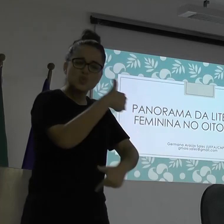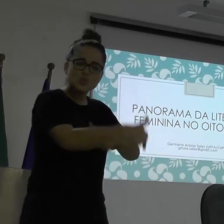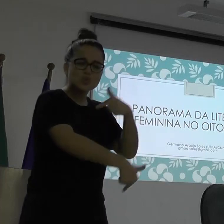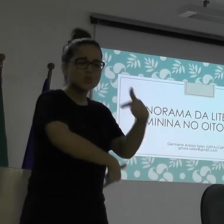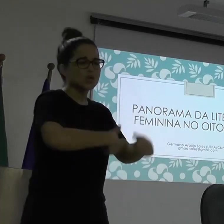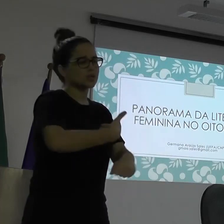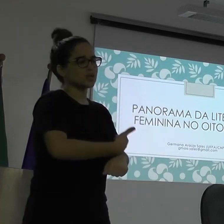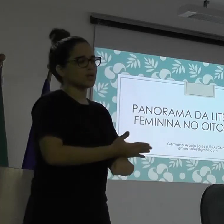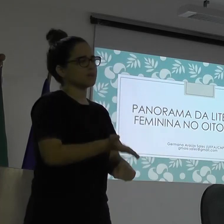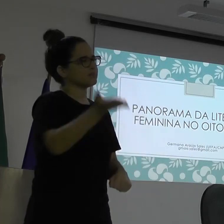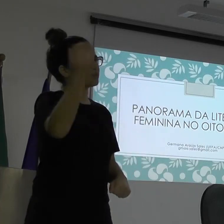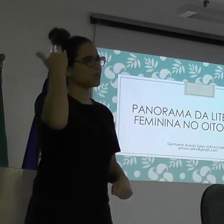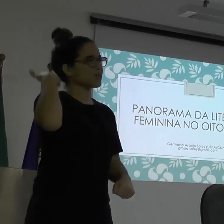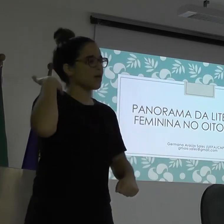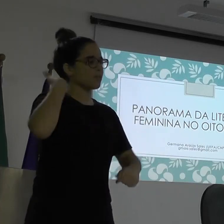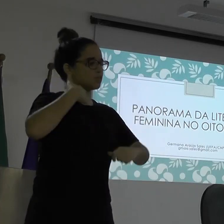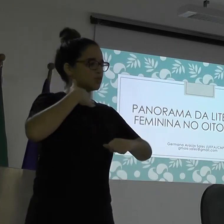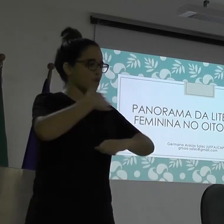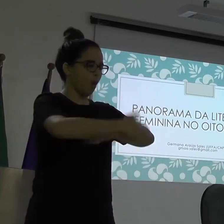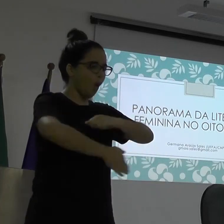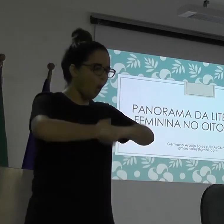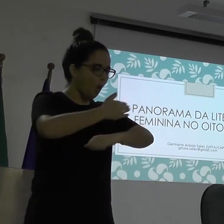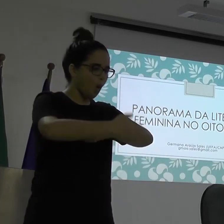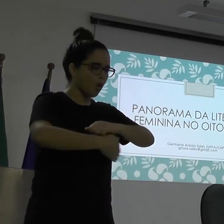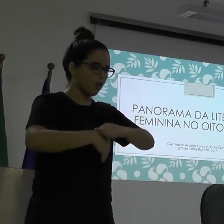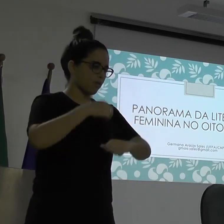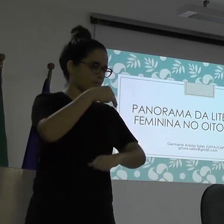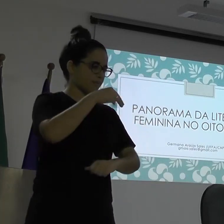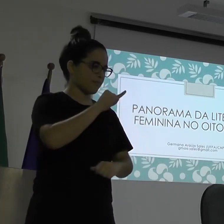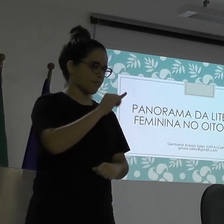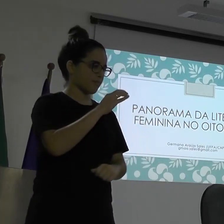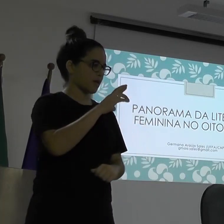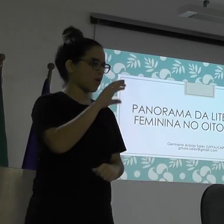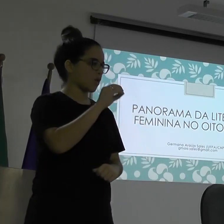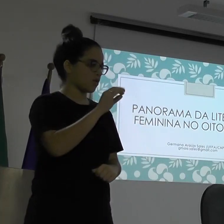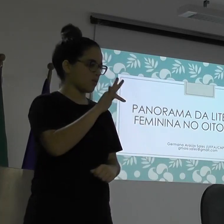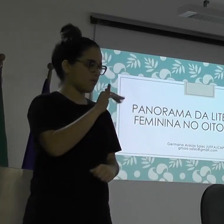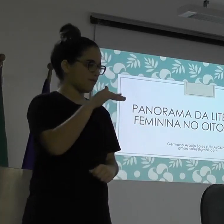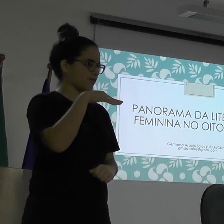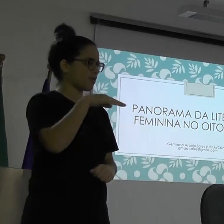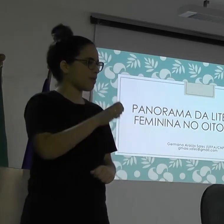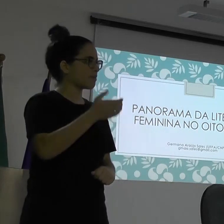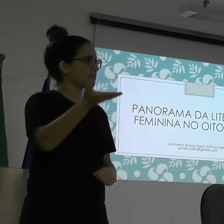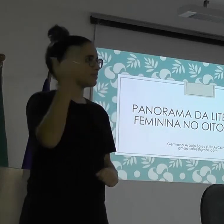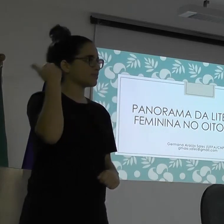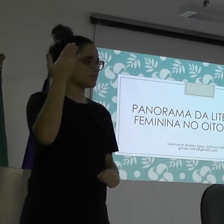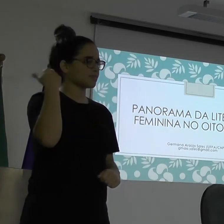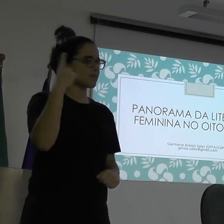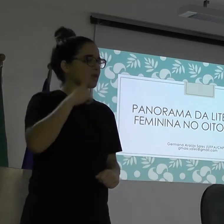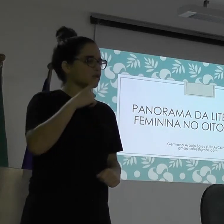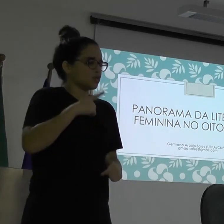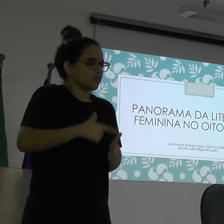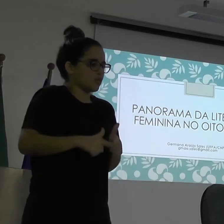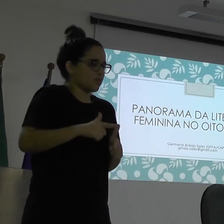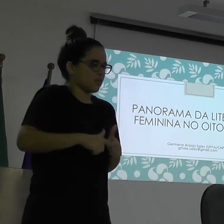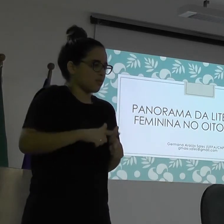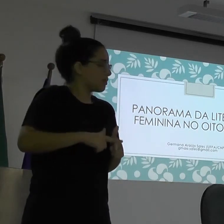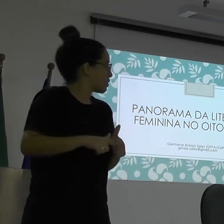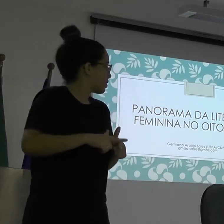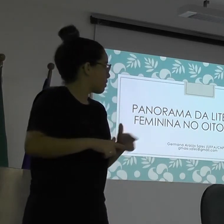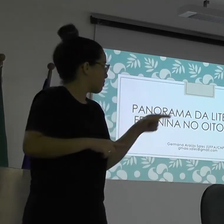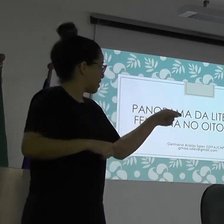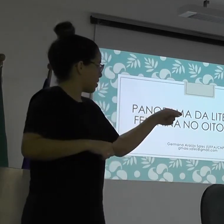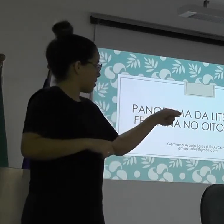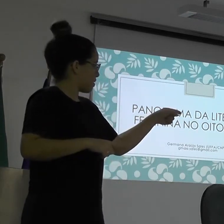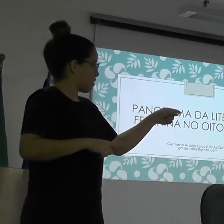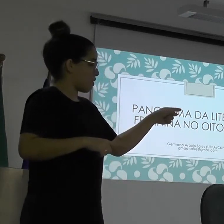do rolo de microfilme, a gente tem essas doenças aqui. Uma vez eu tive um negócio chamado epicondilite, né? Porque